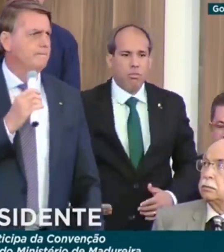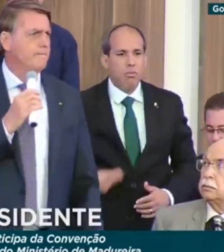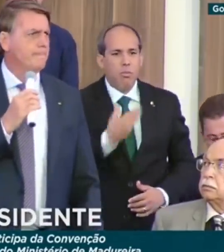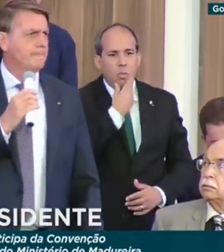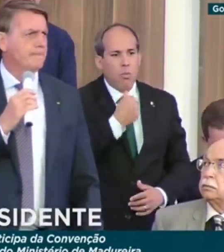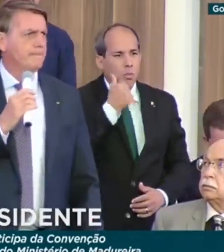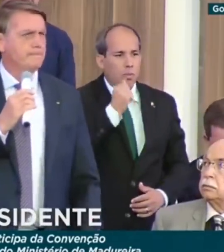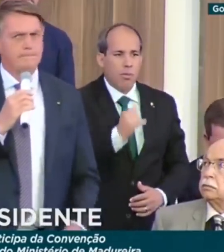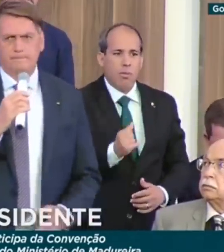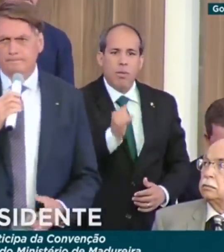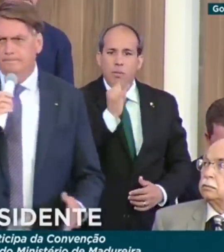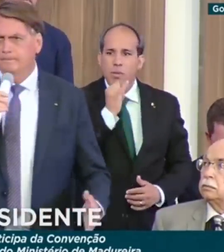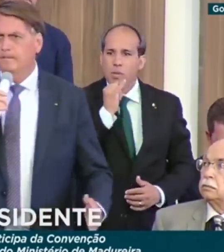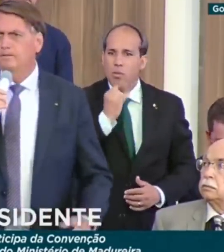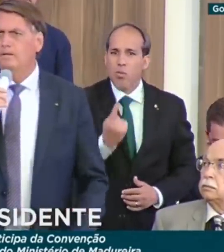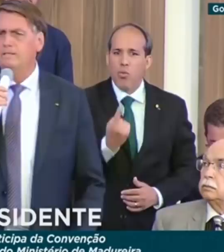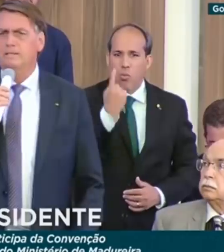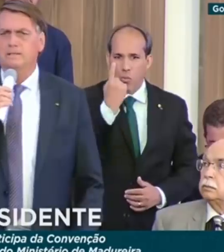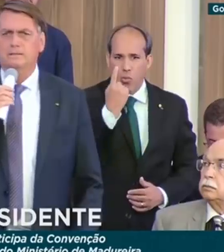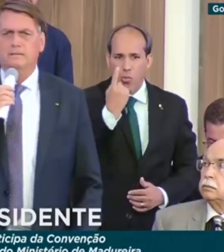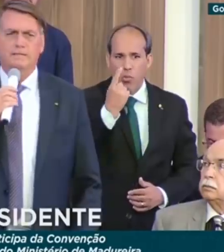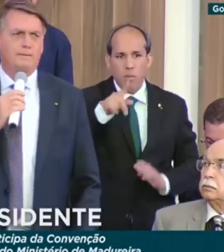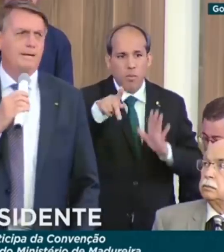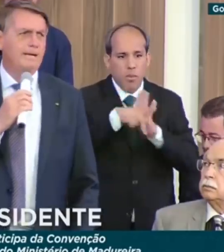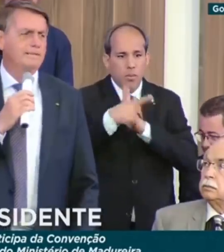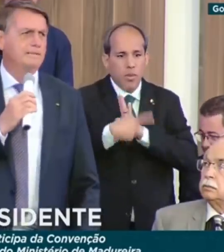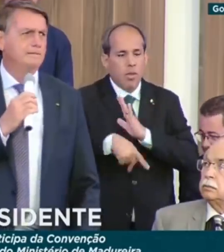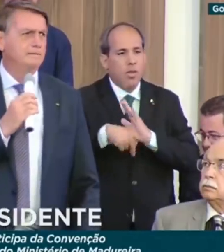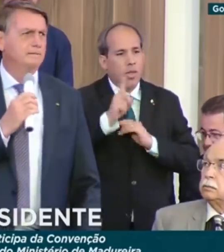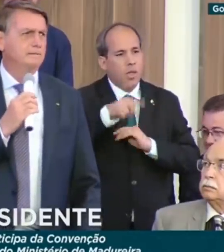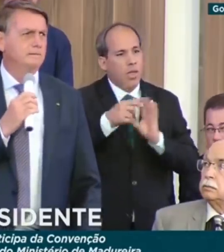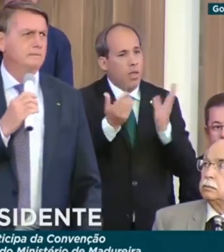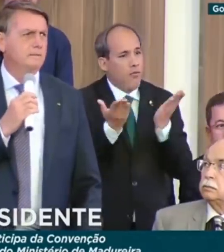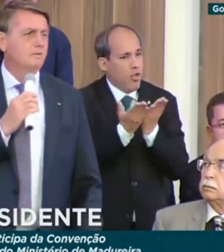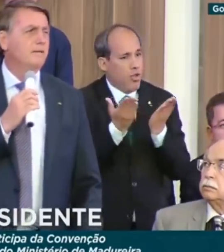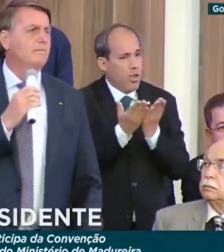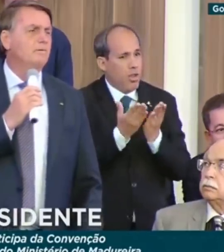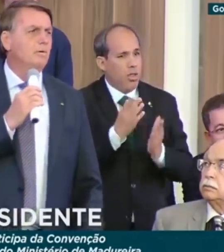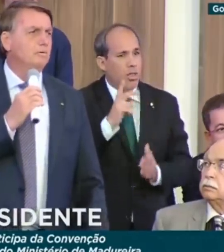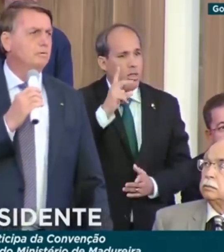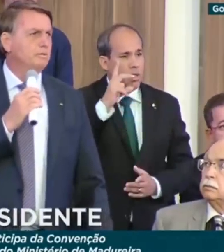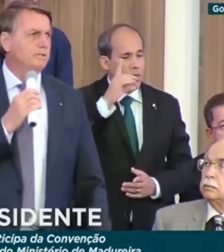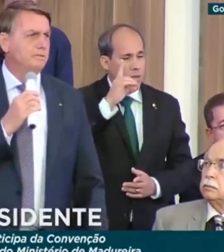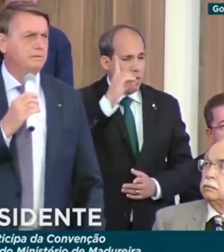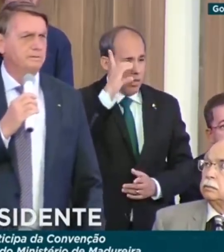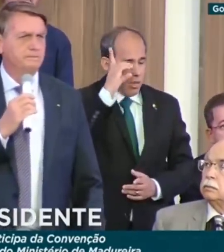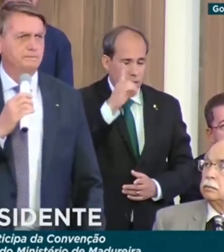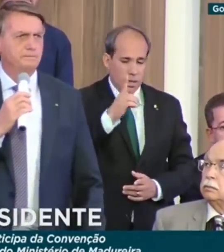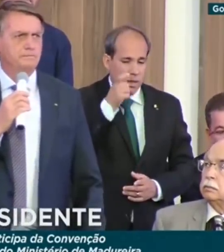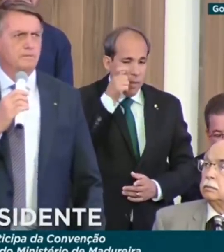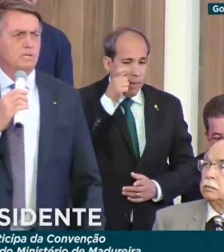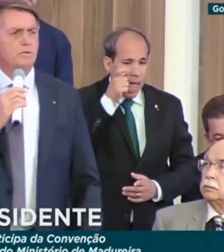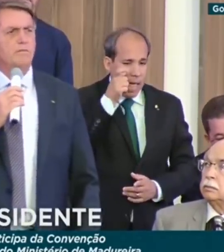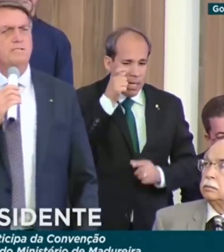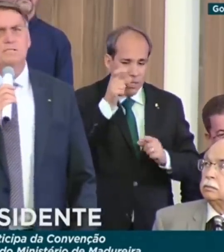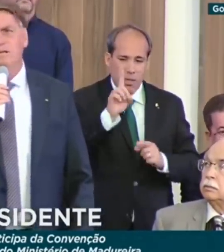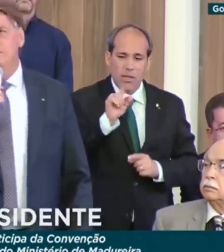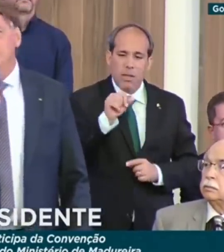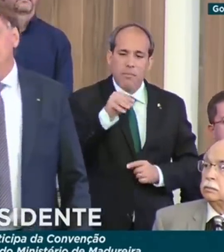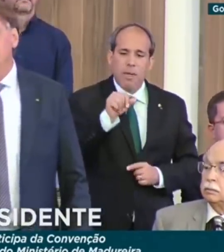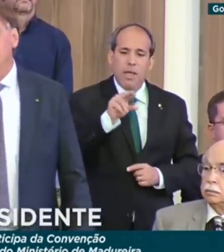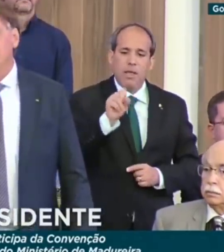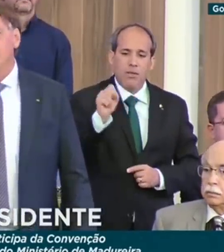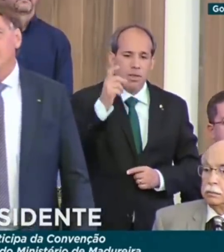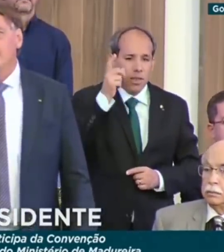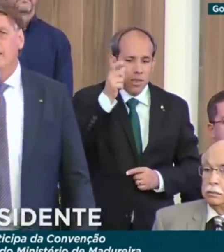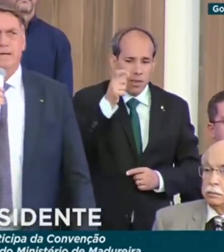uma que é nossa, a Damares, como ela mudou tudo isso, que nova